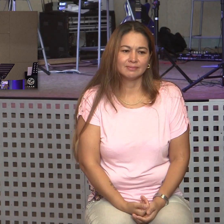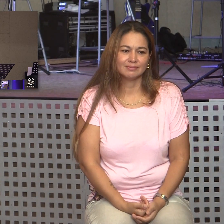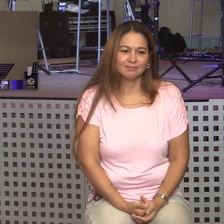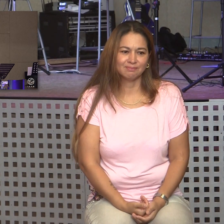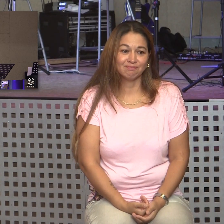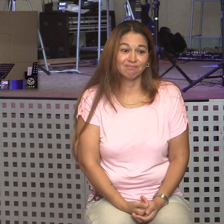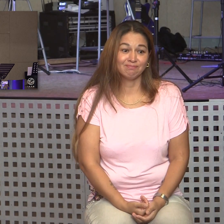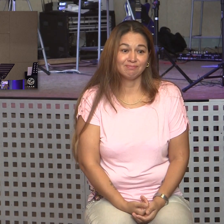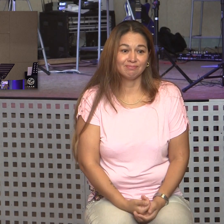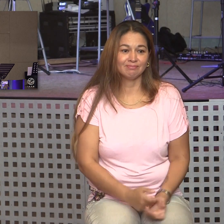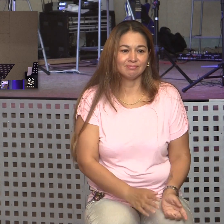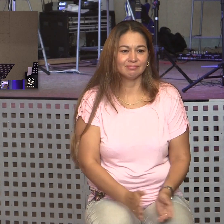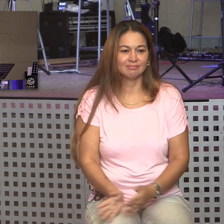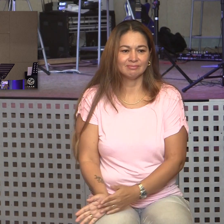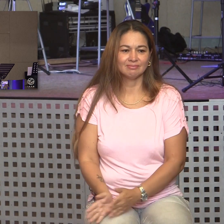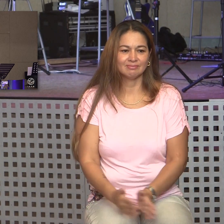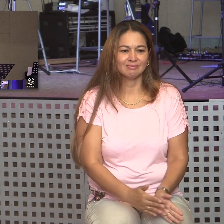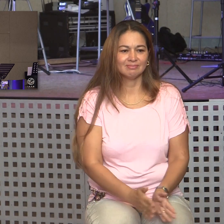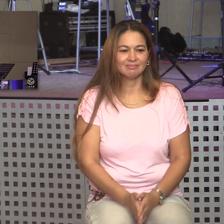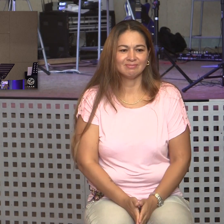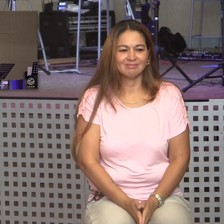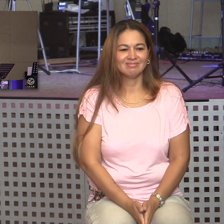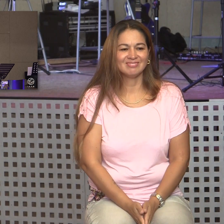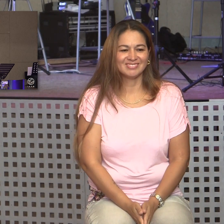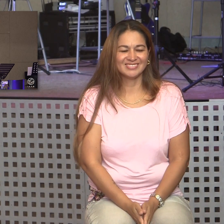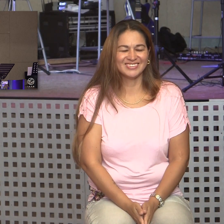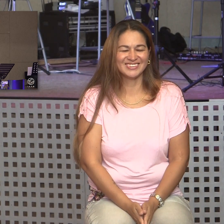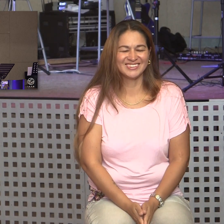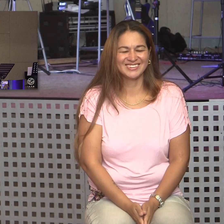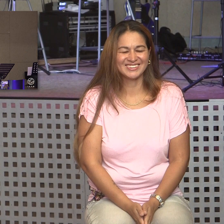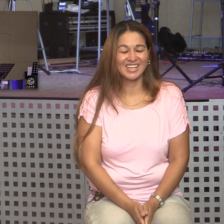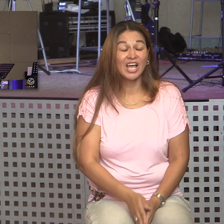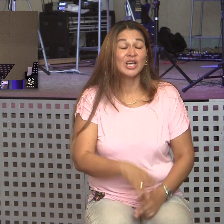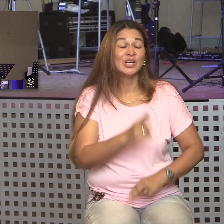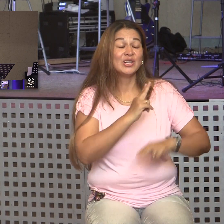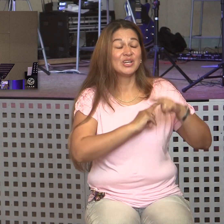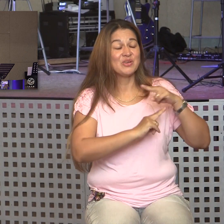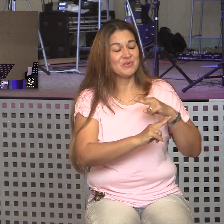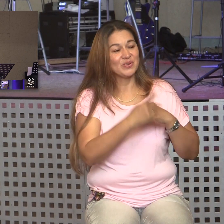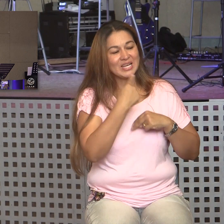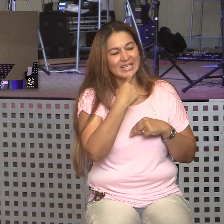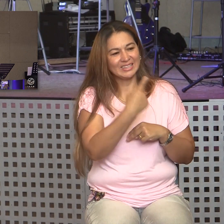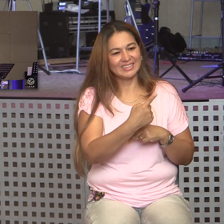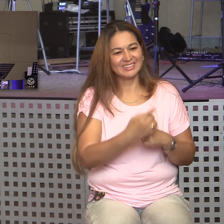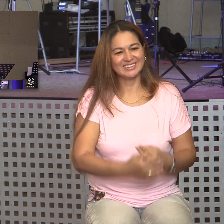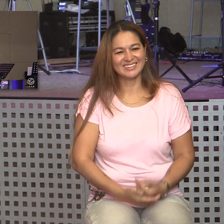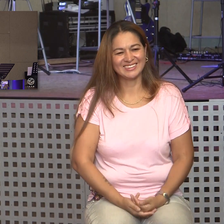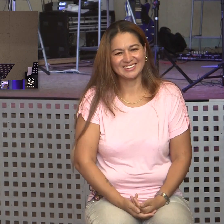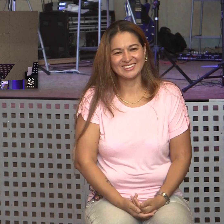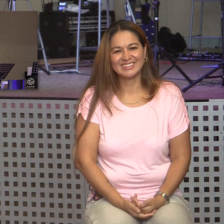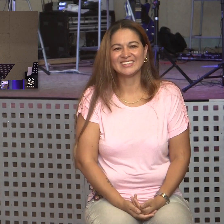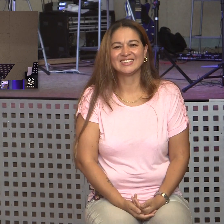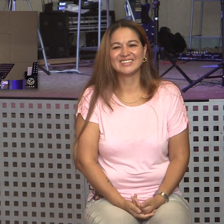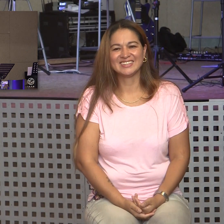Verso 13, entonces viendo el denuedo de Pedro y de Juan. Fijaos aquí, el